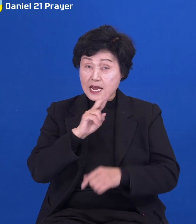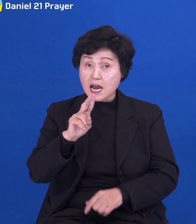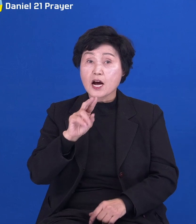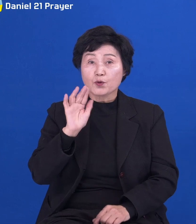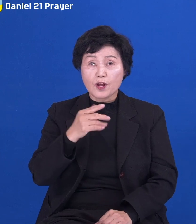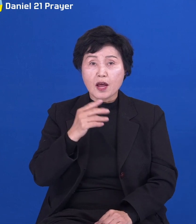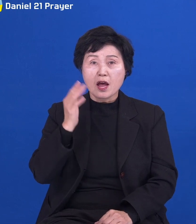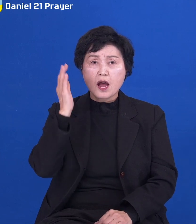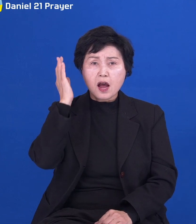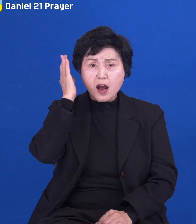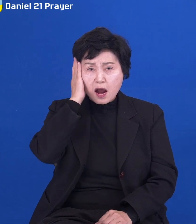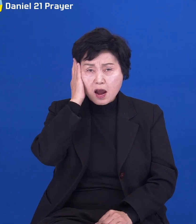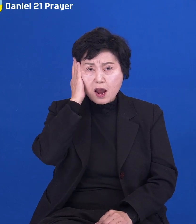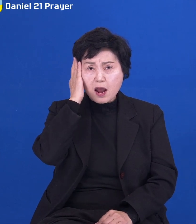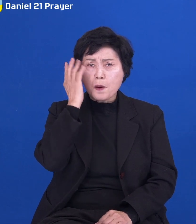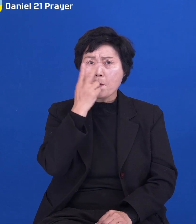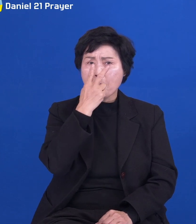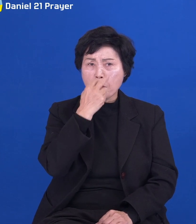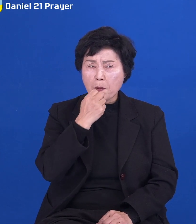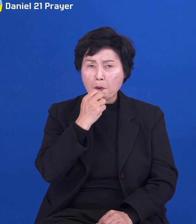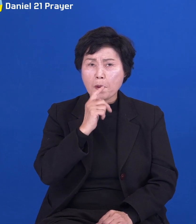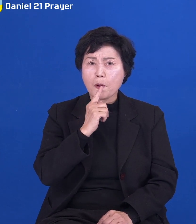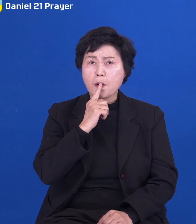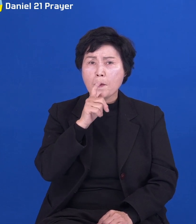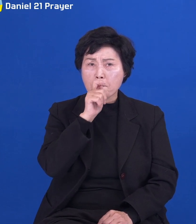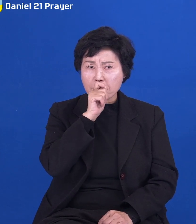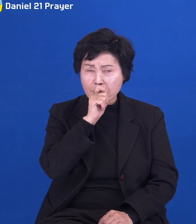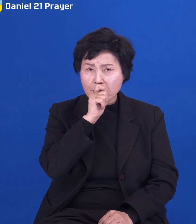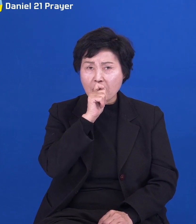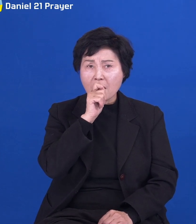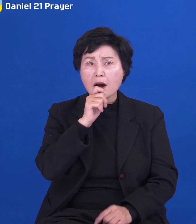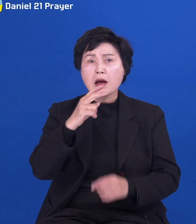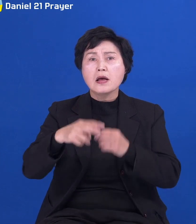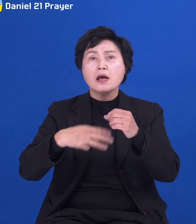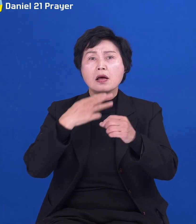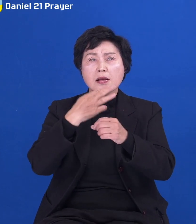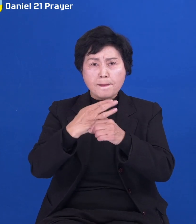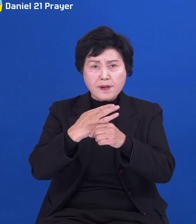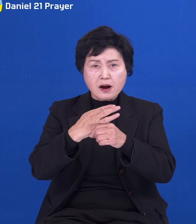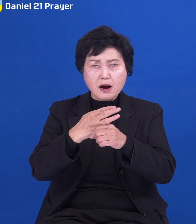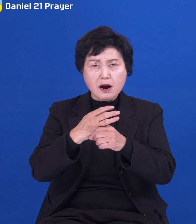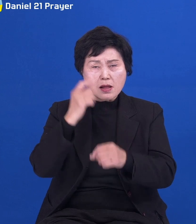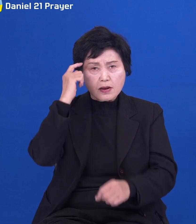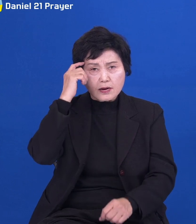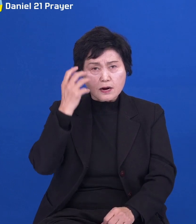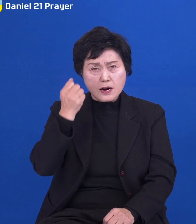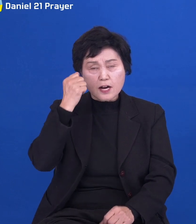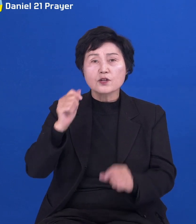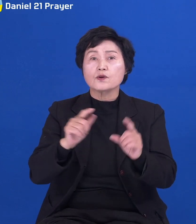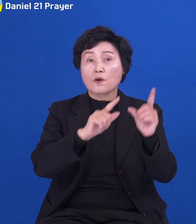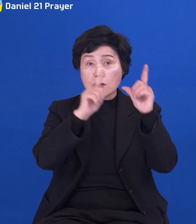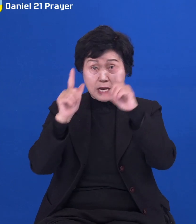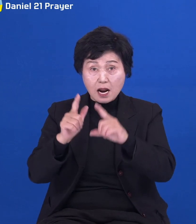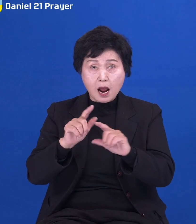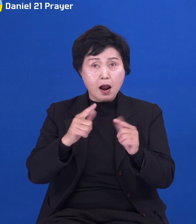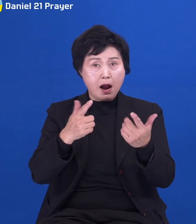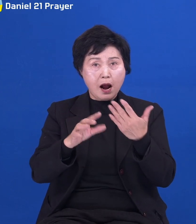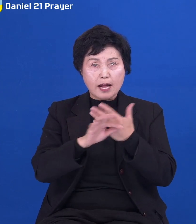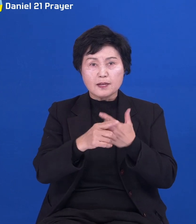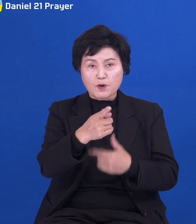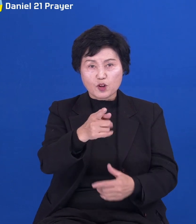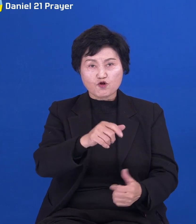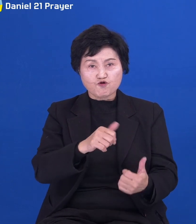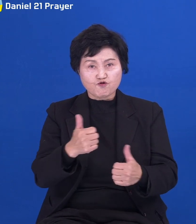3년, 벙어리 3년, 소경 3년 이런 마음으로 살아라. 안 그러면 죽는다. 이것이 내가 교화소에 들어가서